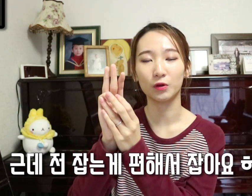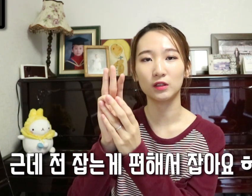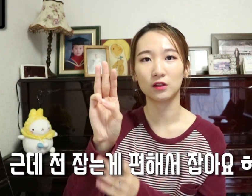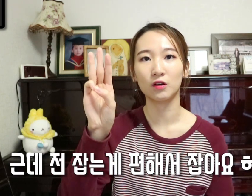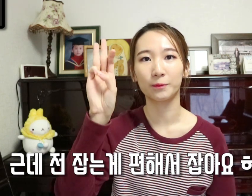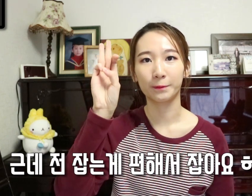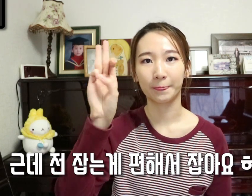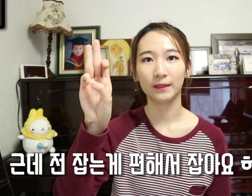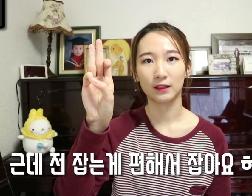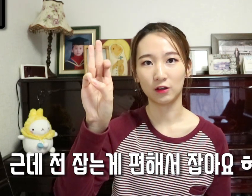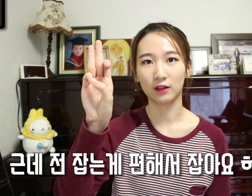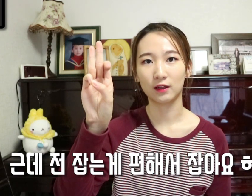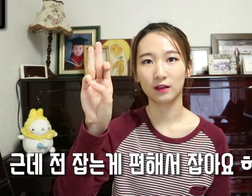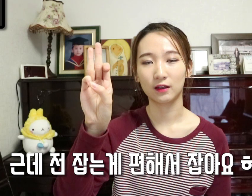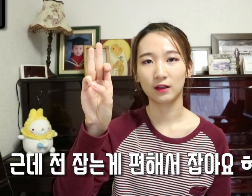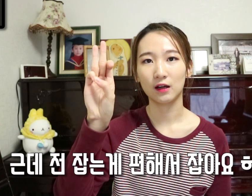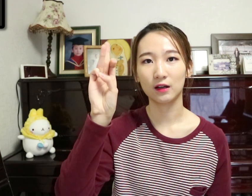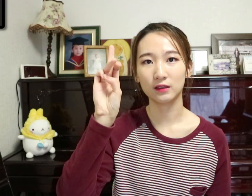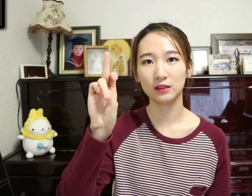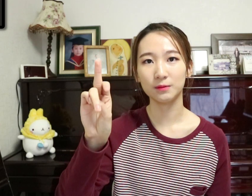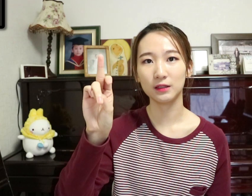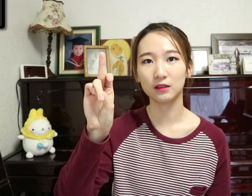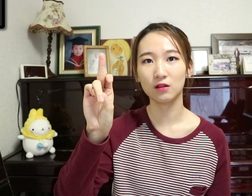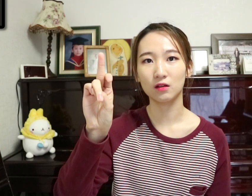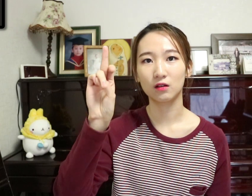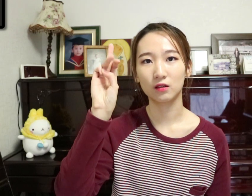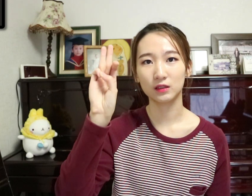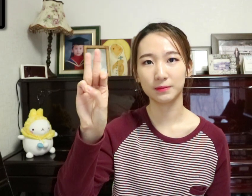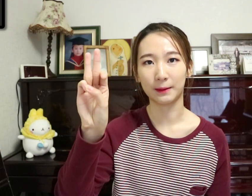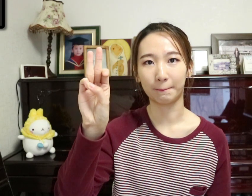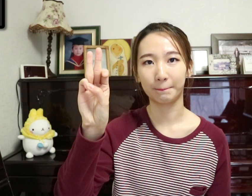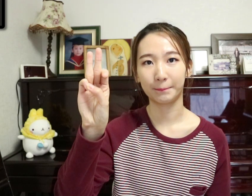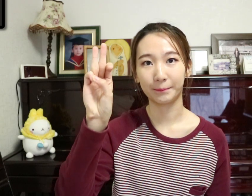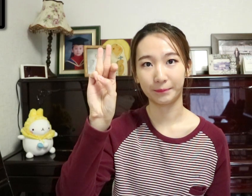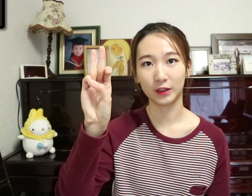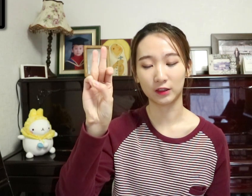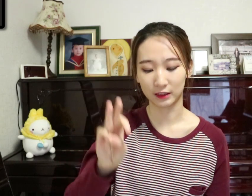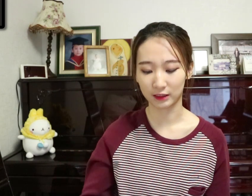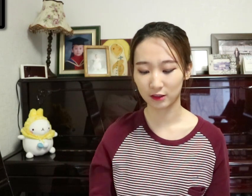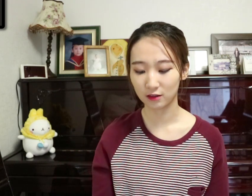좀 편해서, 이렇게. 아까 12에서 13. 이렇게 됐겠죠?